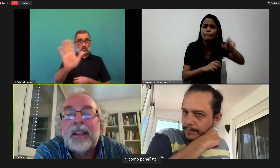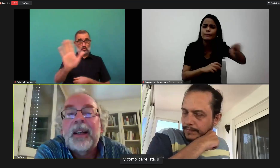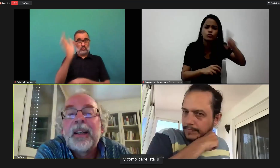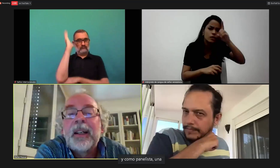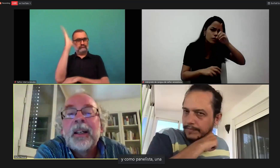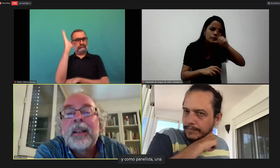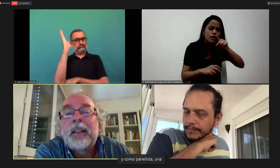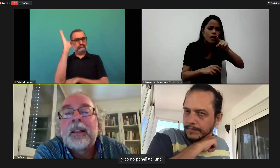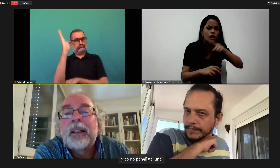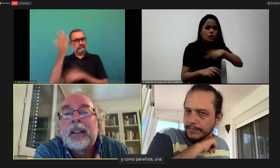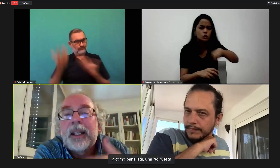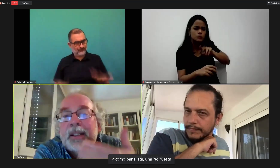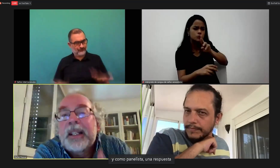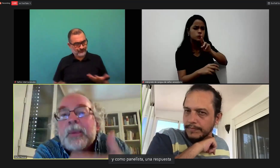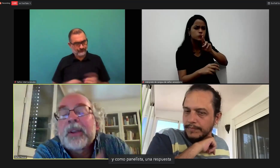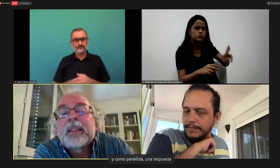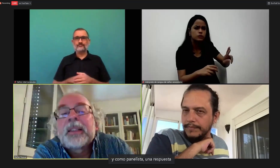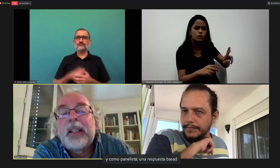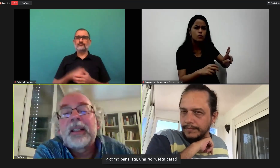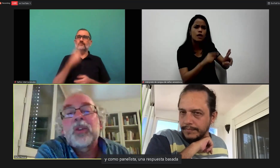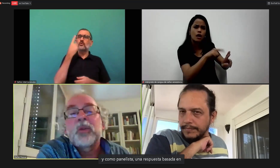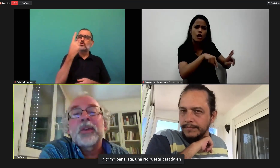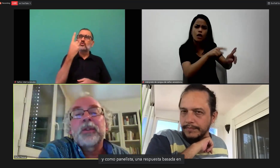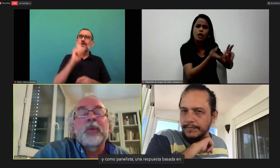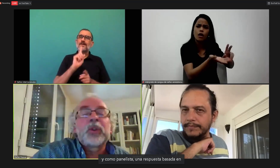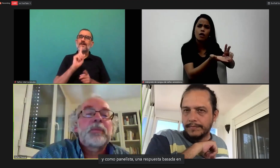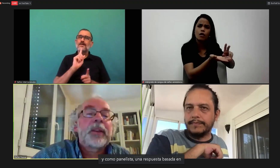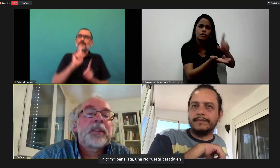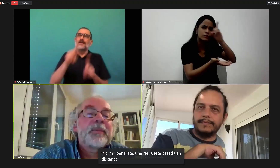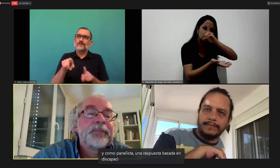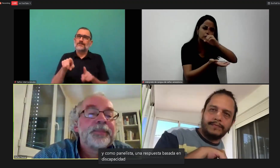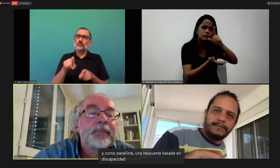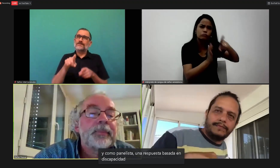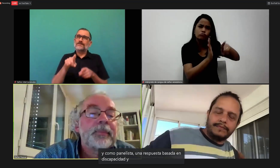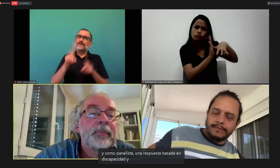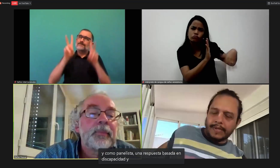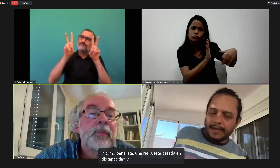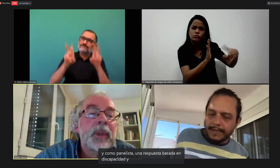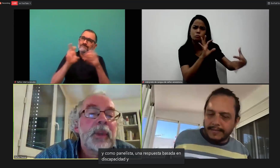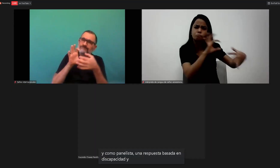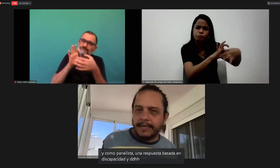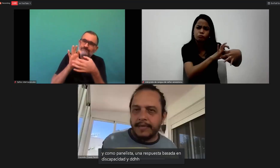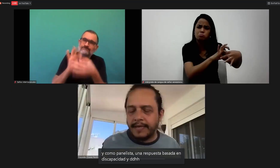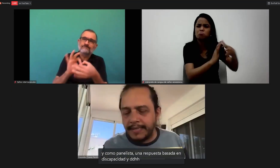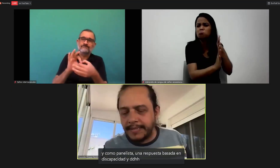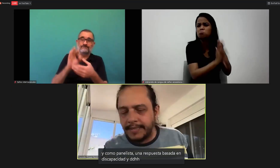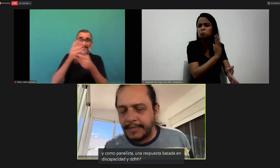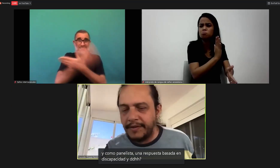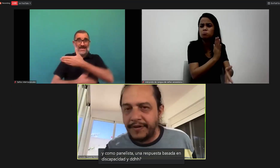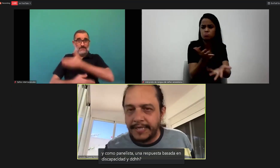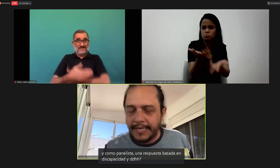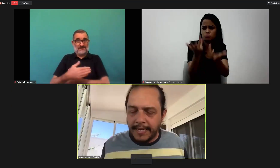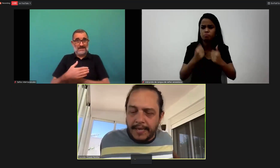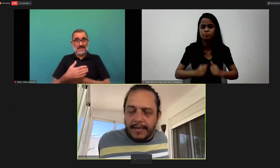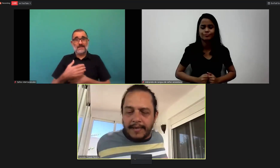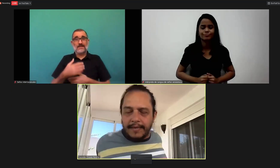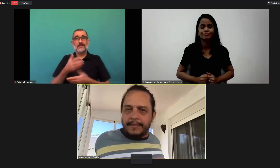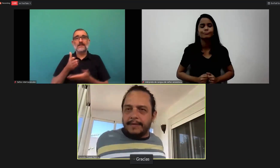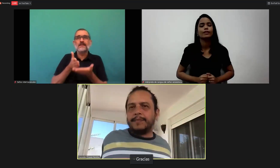respuesta basada en discapacidad y derechos humanos. Muchas gracias. Sí, gracias,